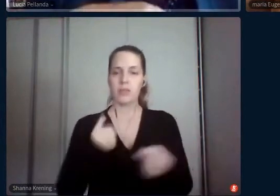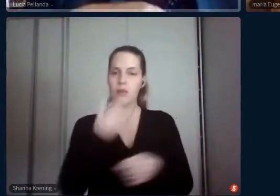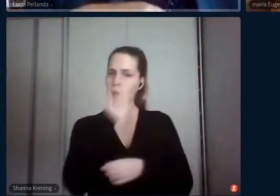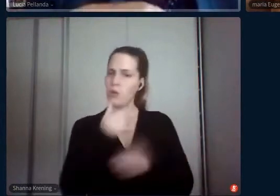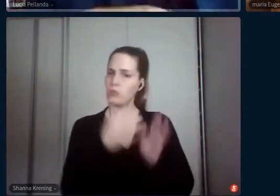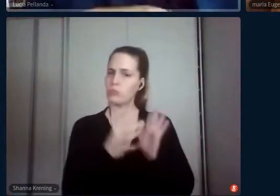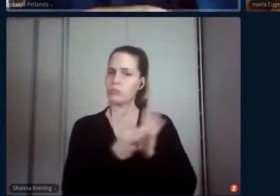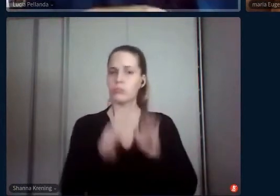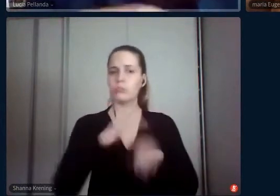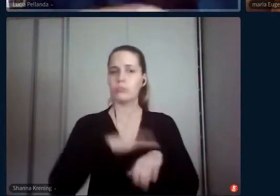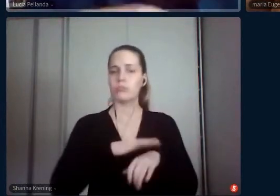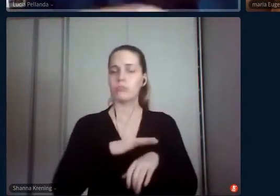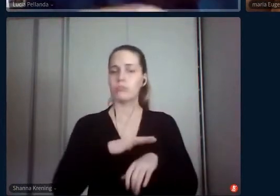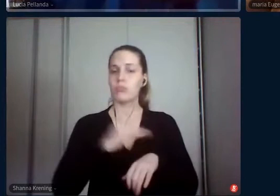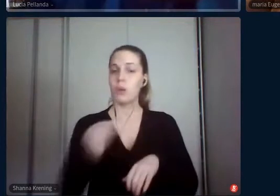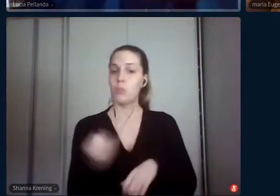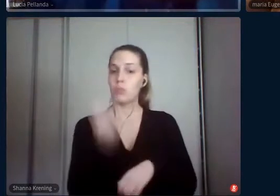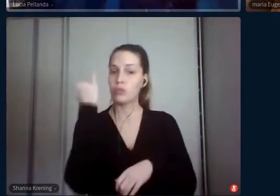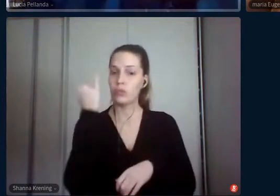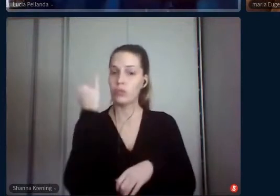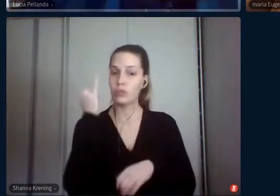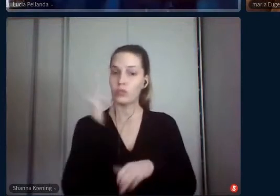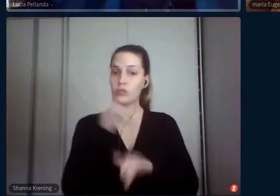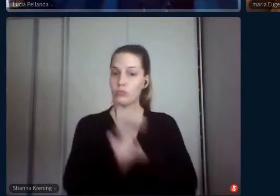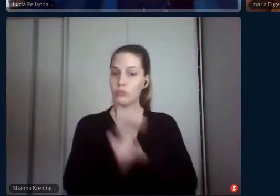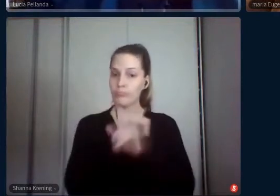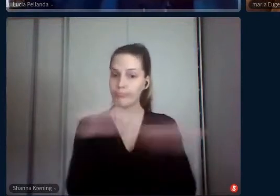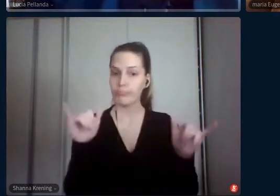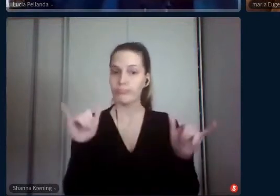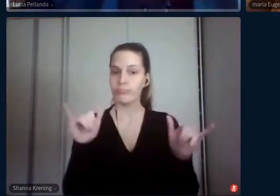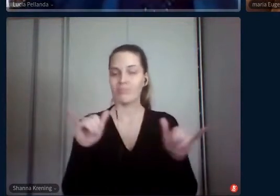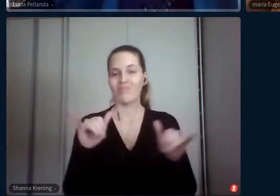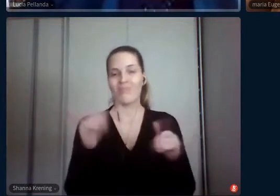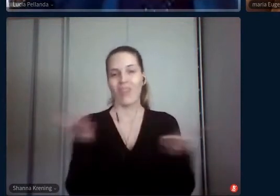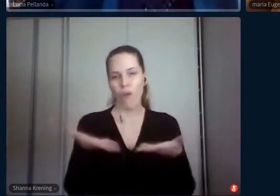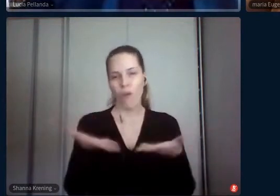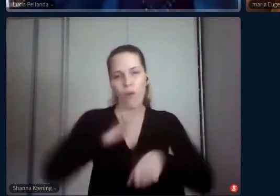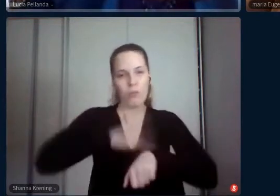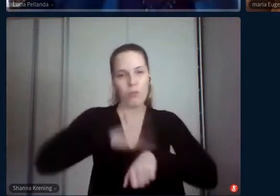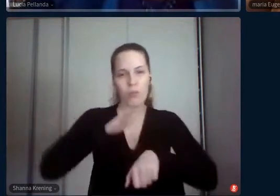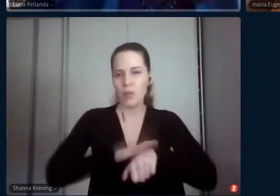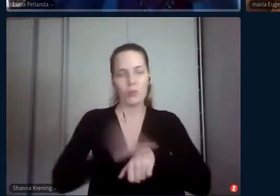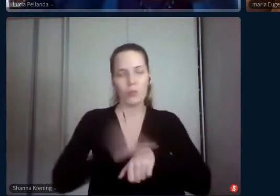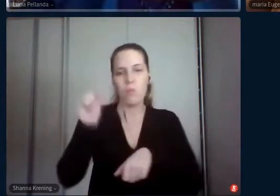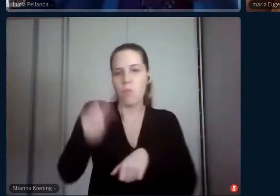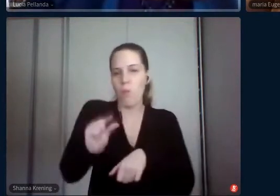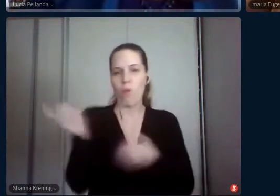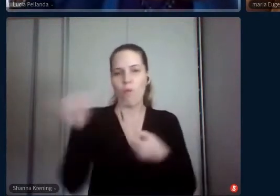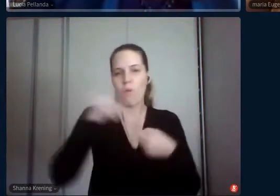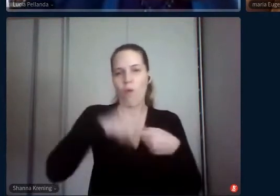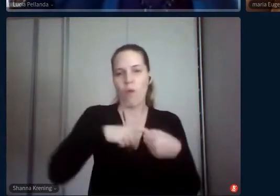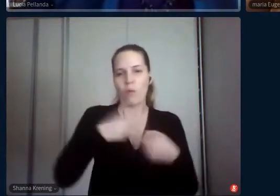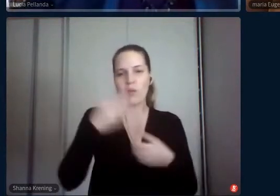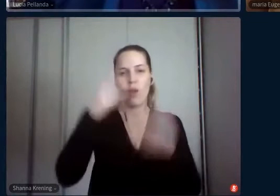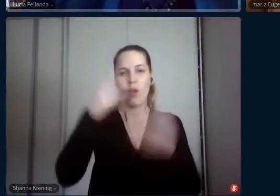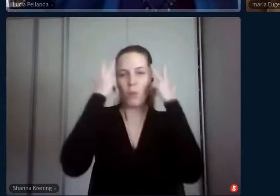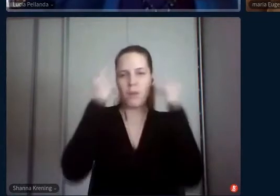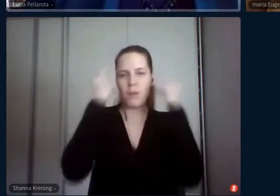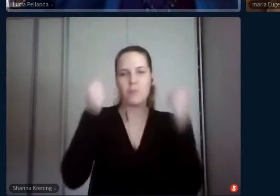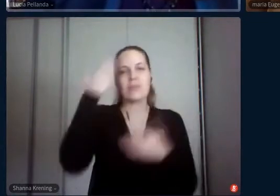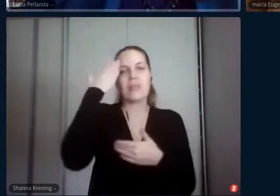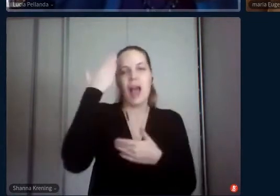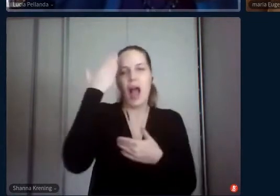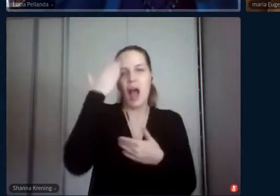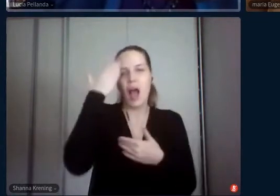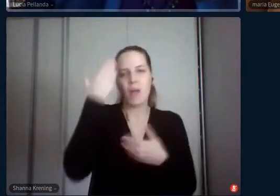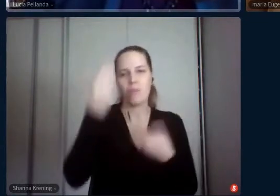que a gente, nesse momento, está com muito pouca perspectiva de voltar ao normal, né? Então, a gente não sabe quando vai voltar ao normal. Acho que esse ano não vai